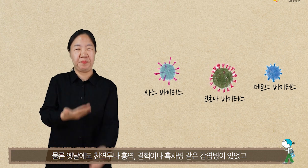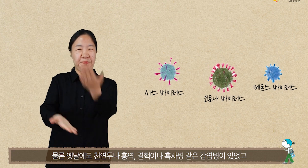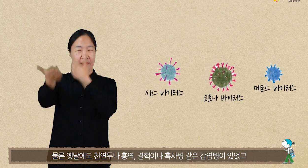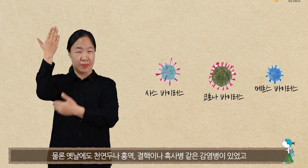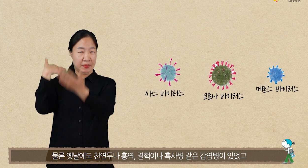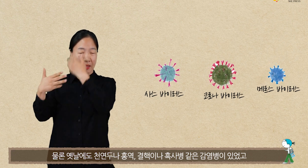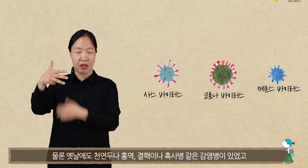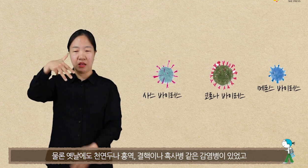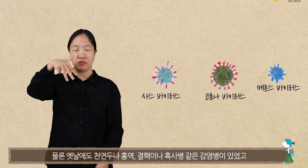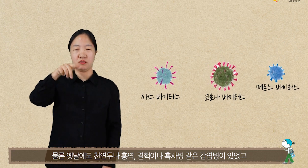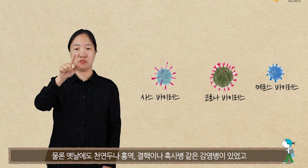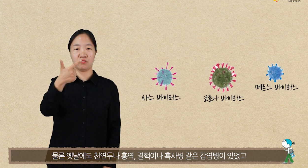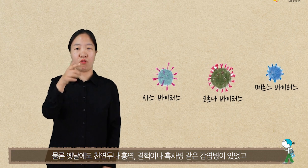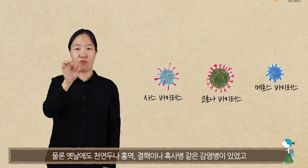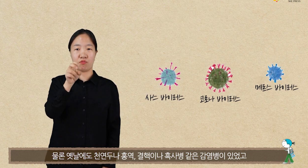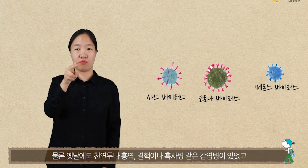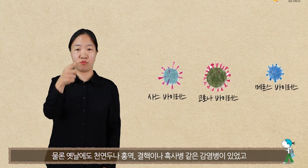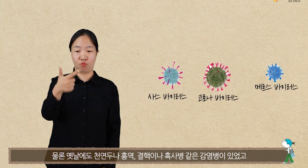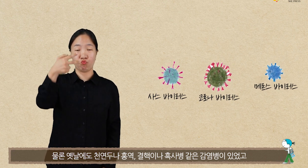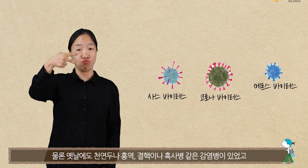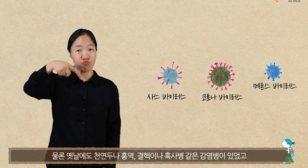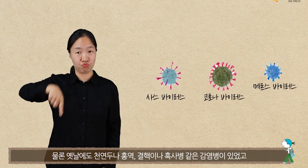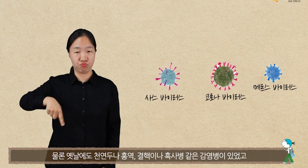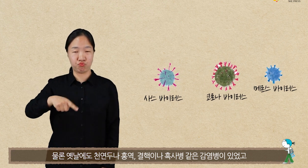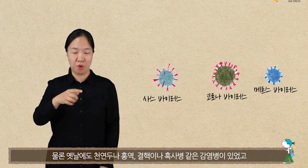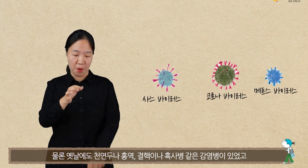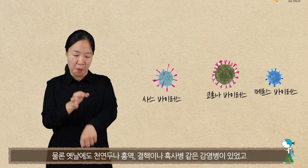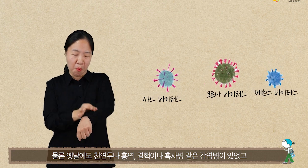물론 옛날에도 천연두나 홍역,